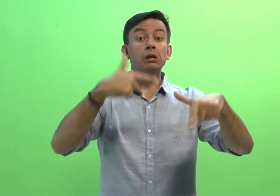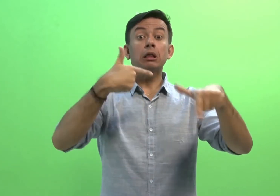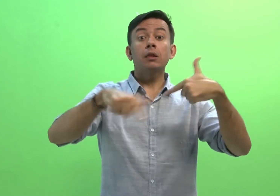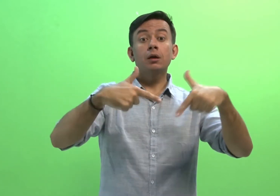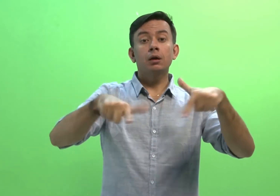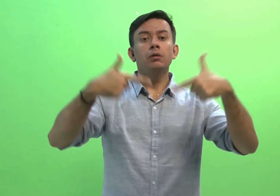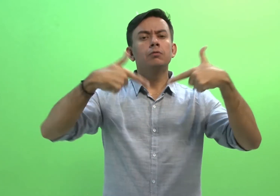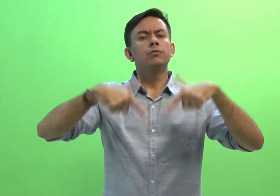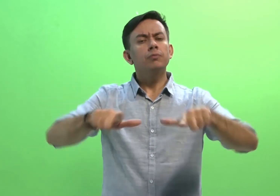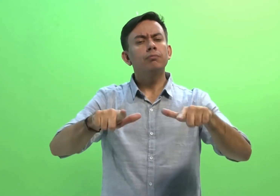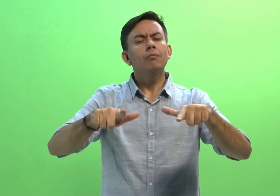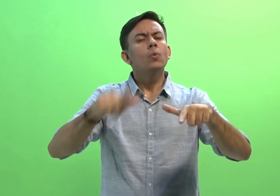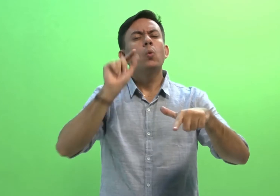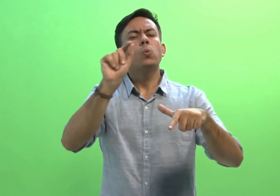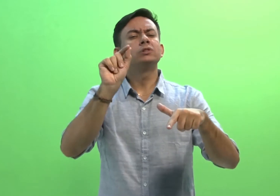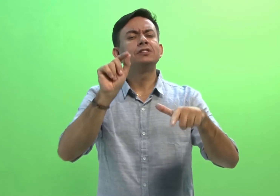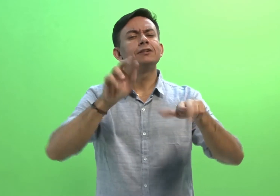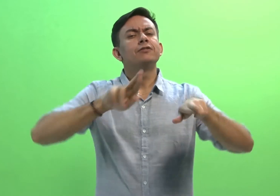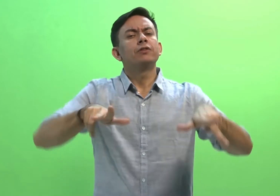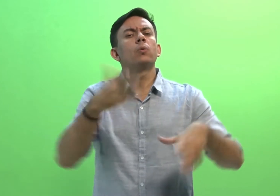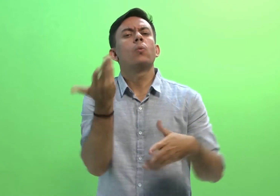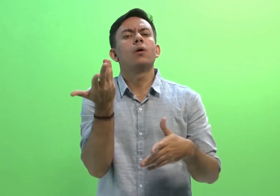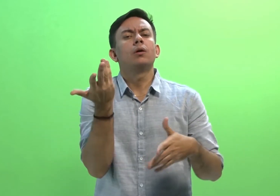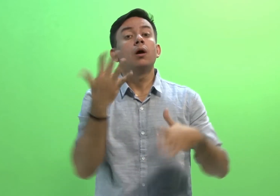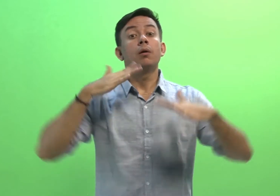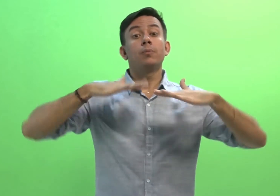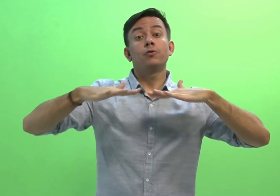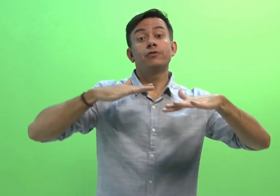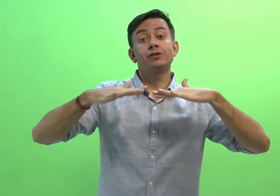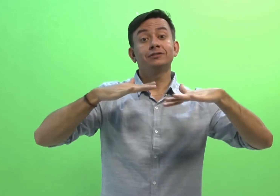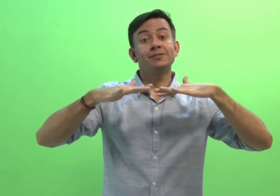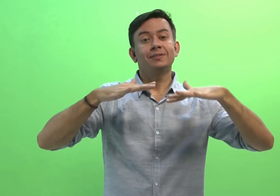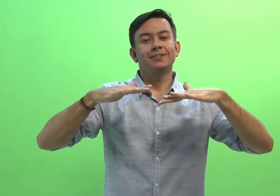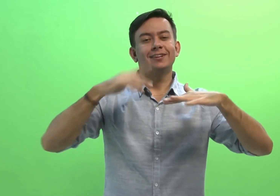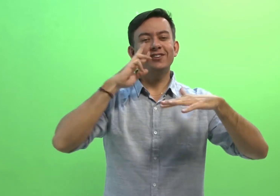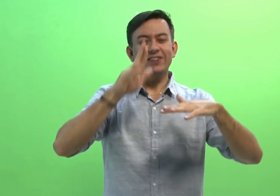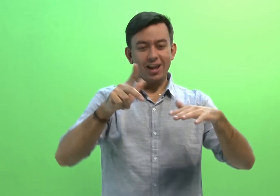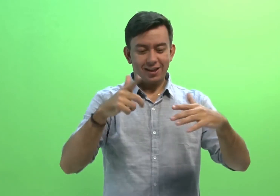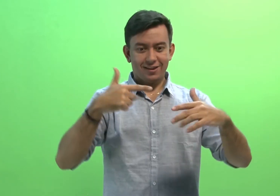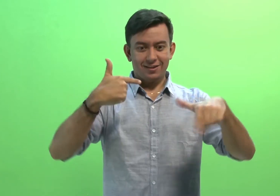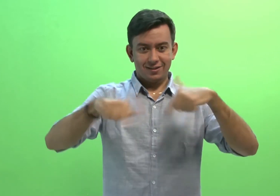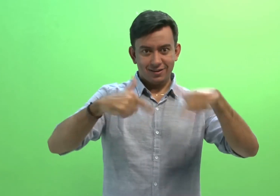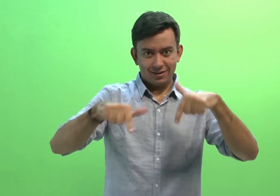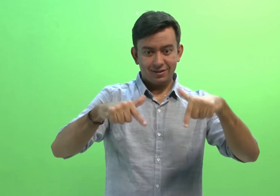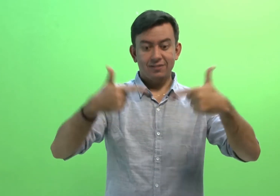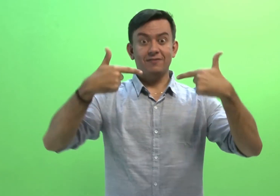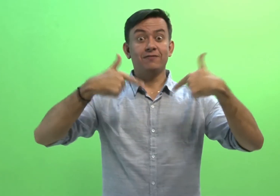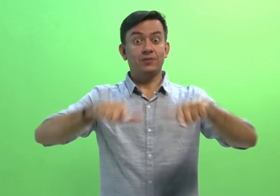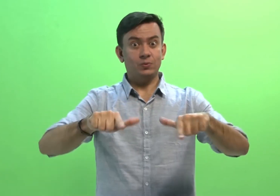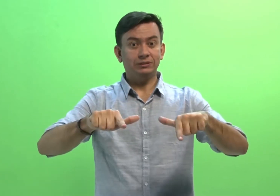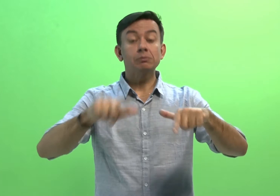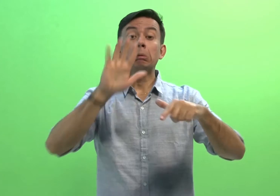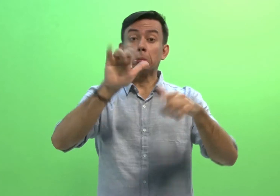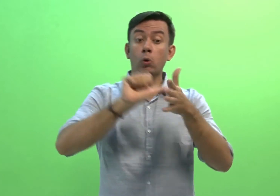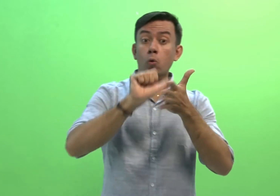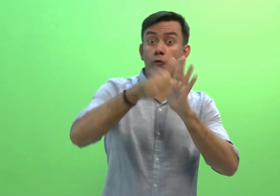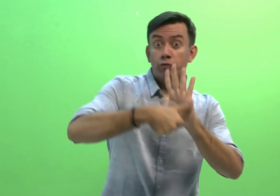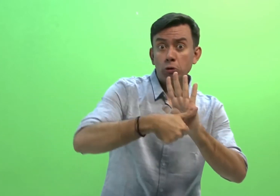videocassete. Lembram do videocassete? Então, sinal de trabalhar e de videocassete. Qual é a diferença? O movimento. Então,